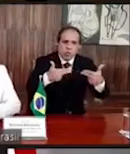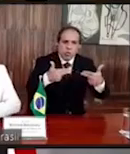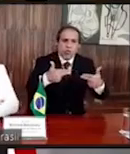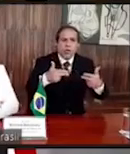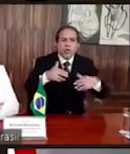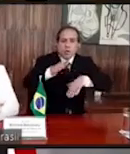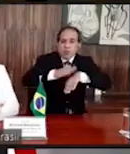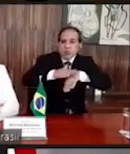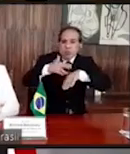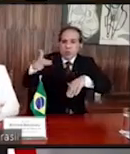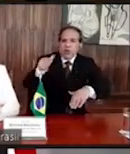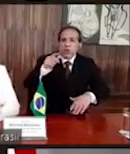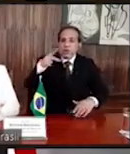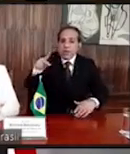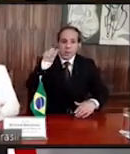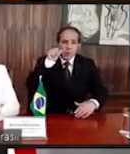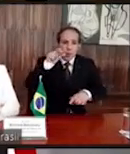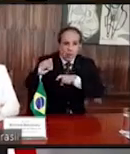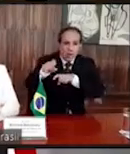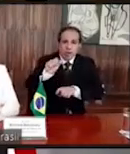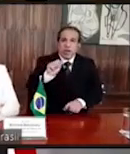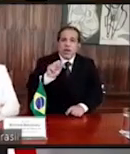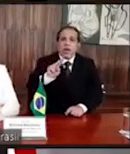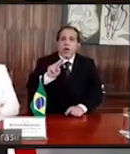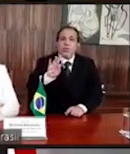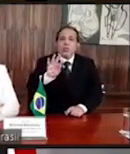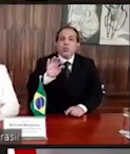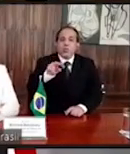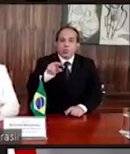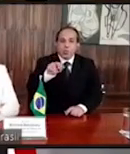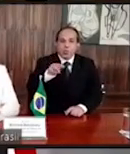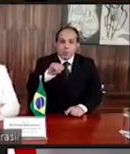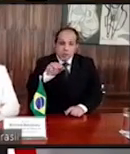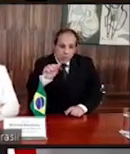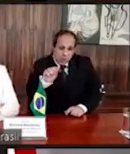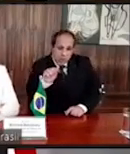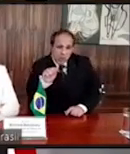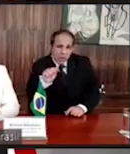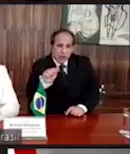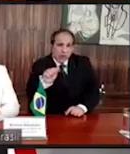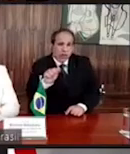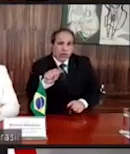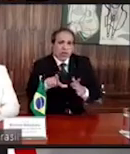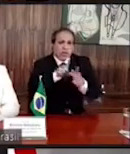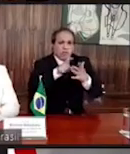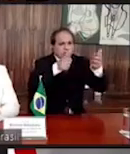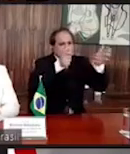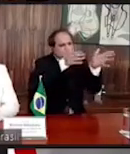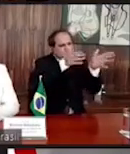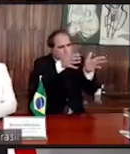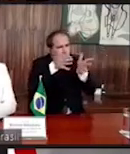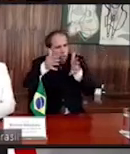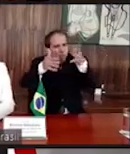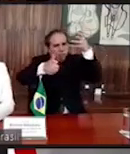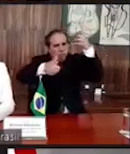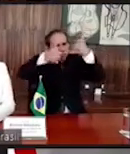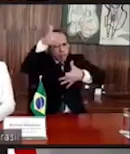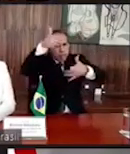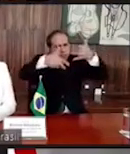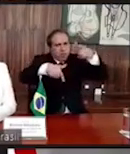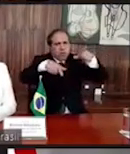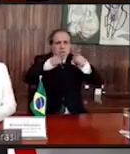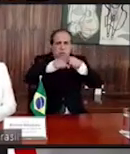mujeres. Esto ha sido una idea central que nos compartieron a lo largo de la presentación. También nos traen